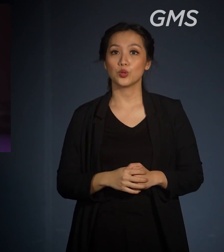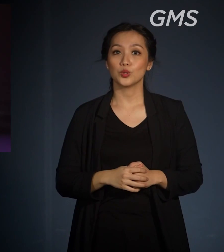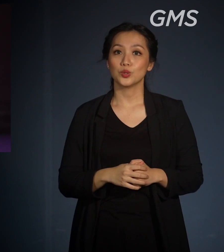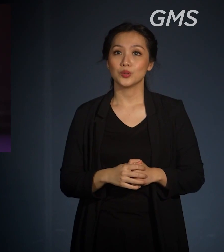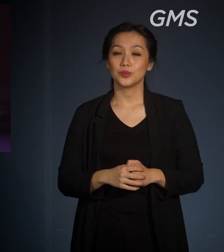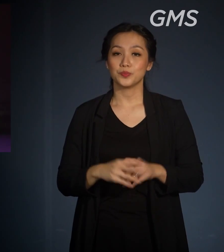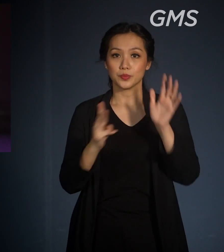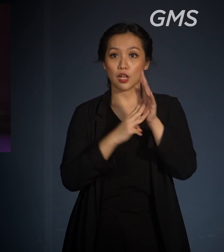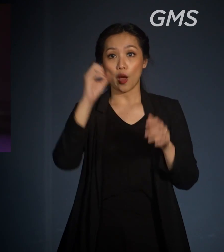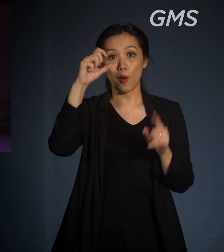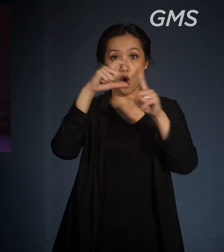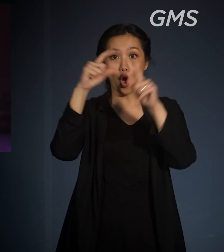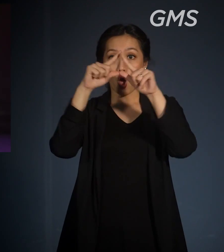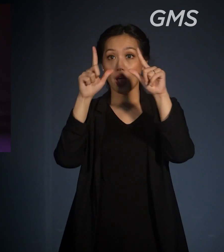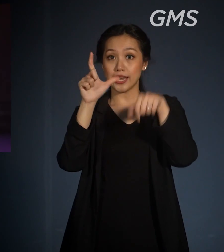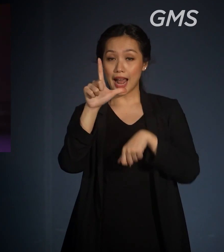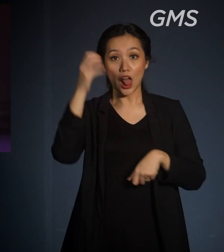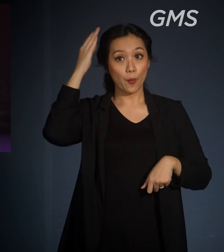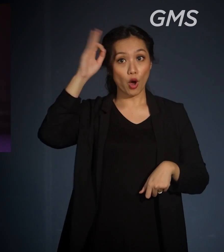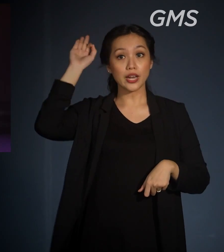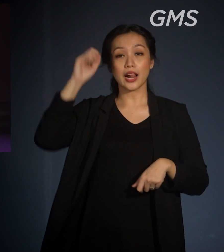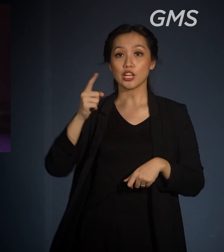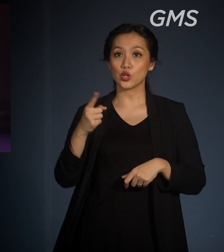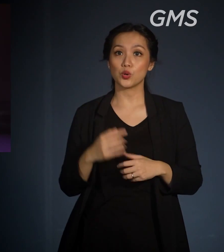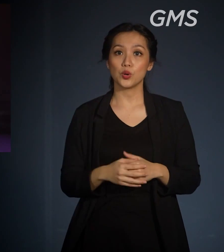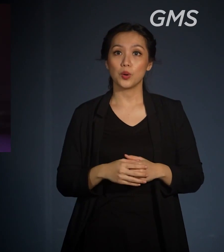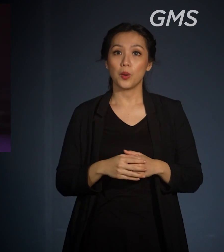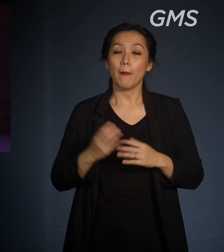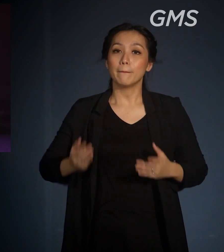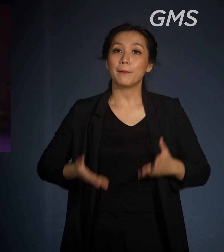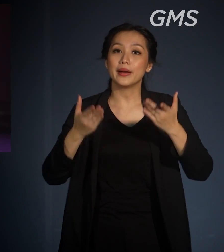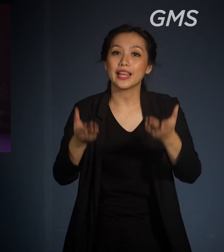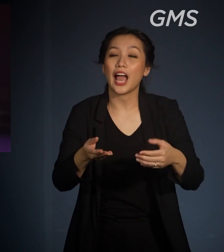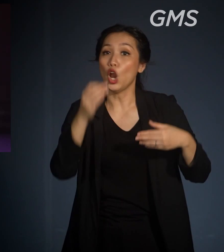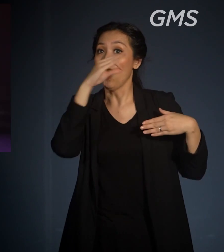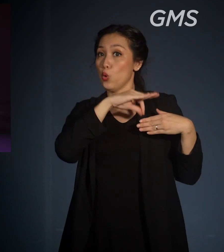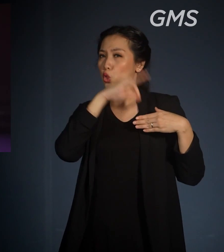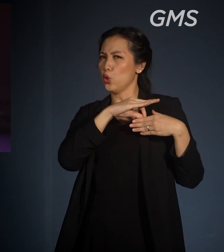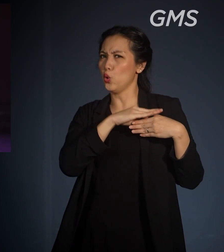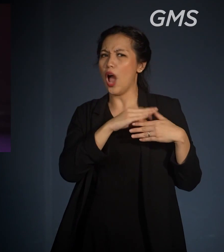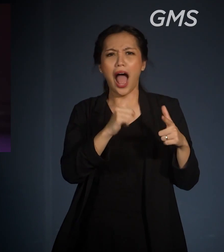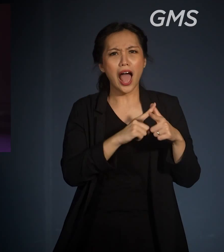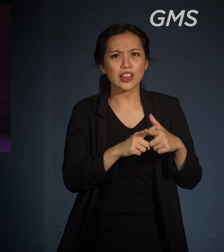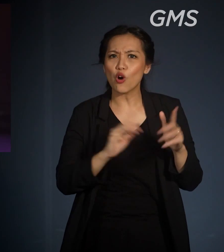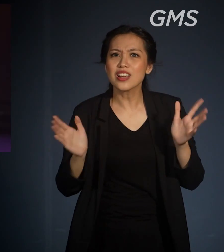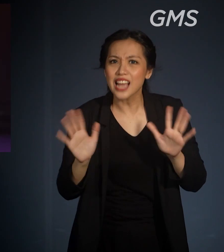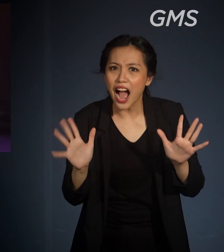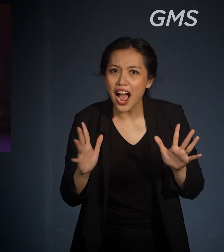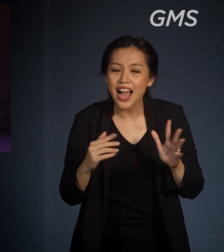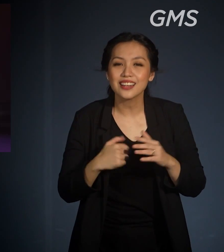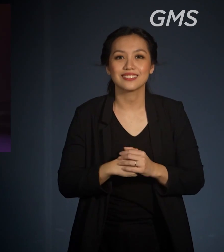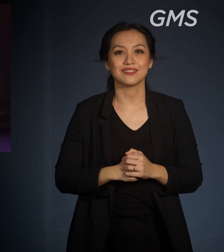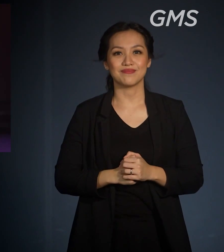dalam kehidupan kita, itu menghasilkan laba. Dan kalau Anda baca ayat